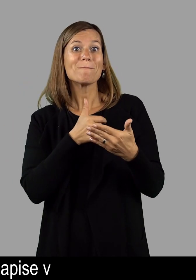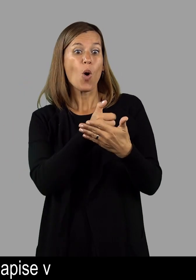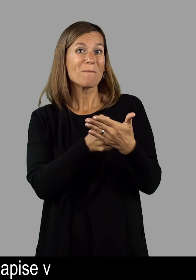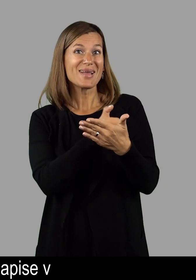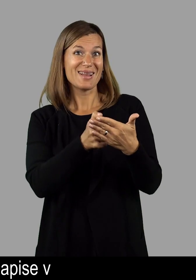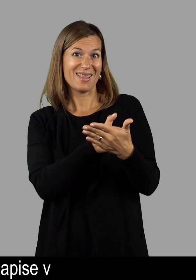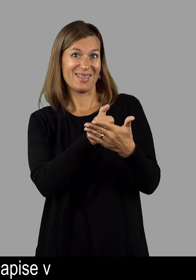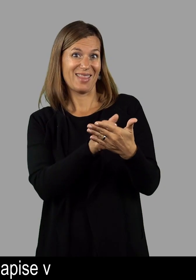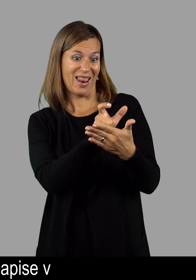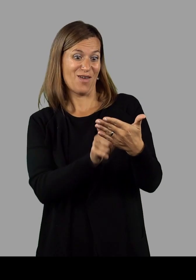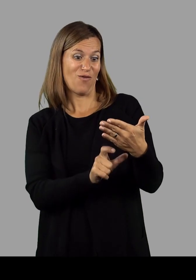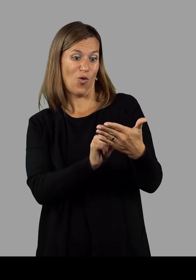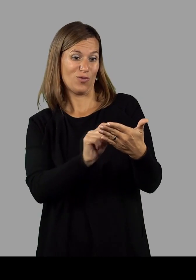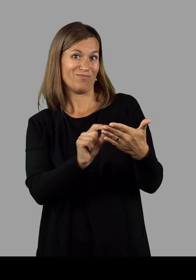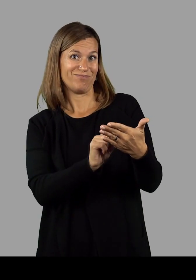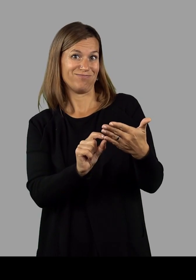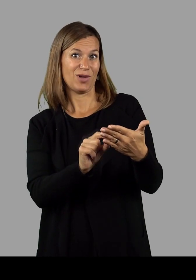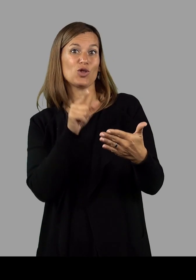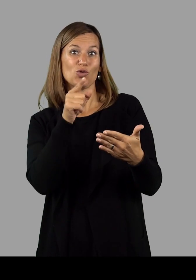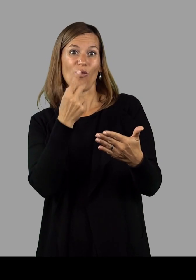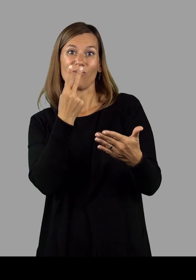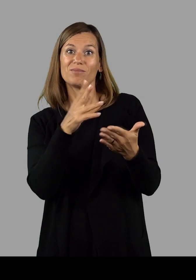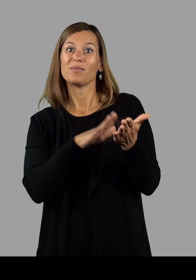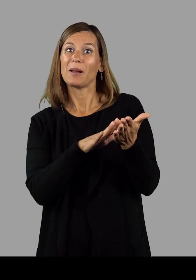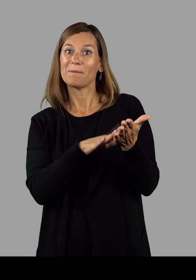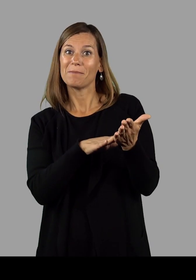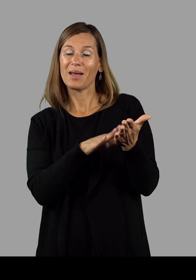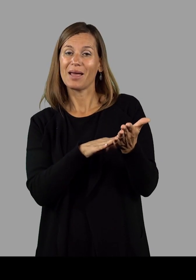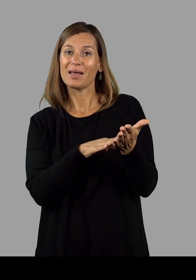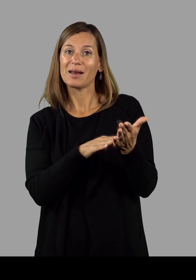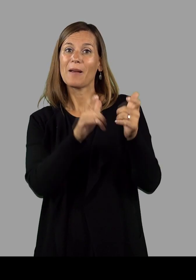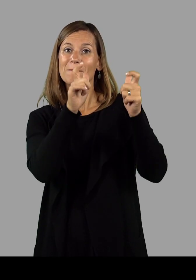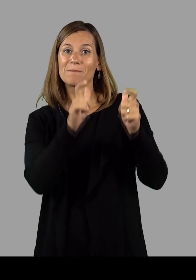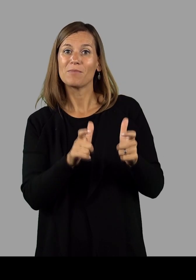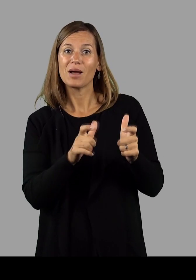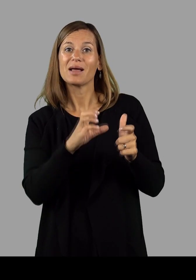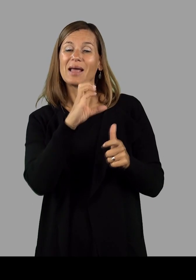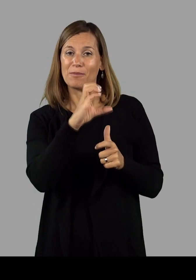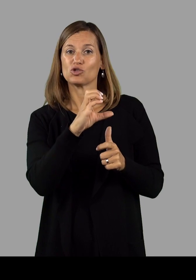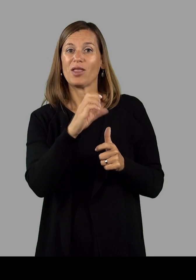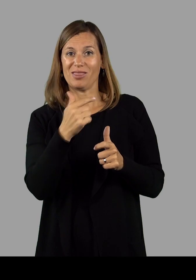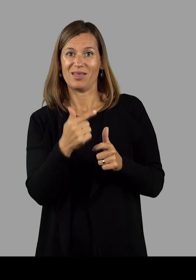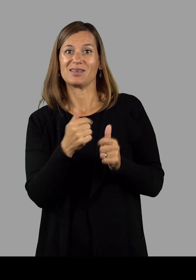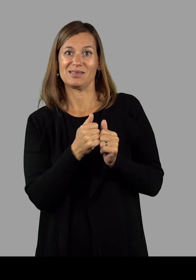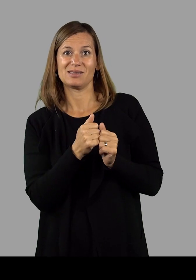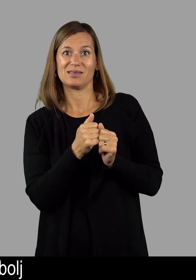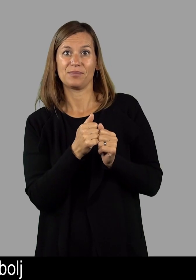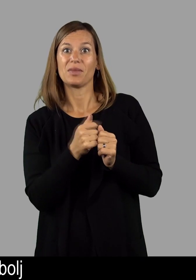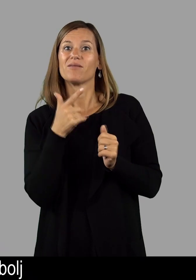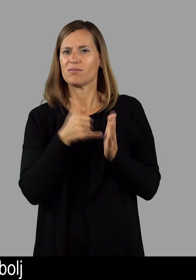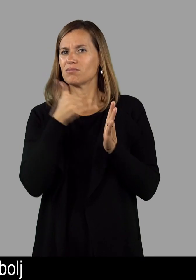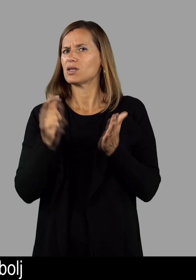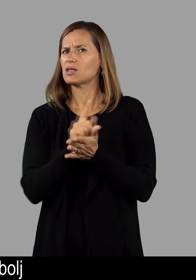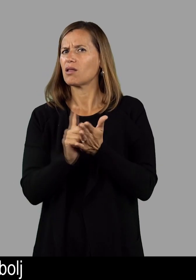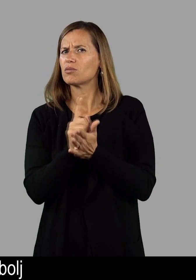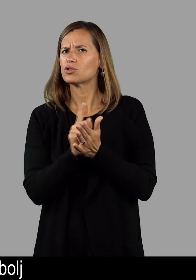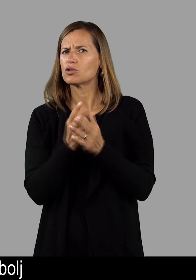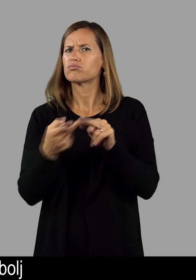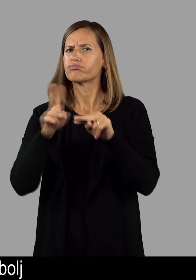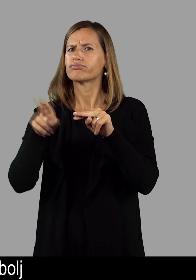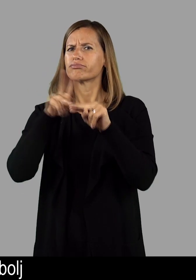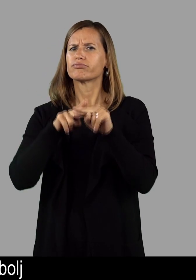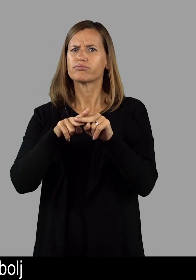mobilnem telefonu, kar vidimo v primeru podjetja Caption First. V zadnjem času pa se